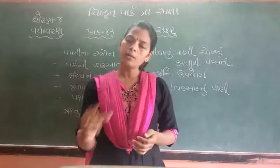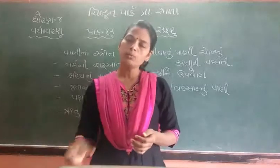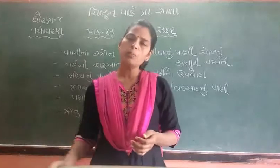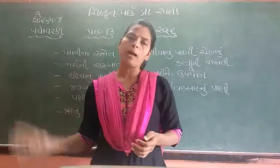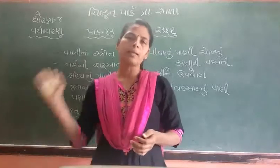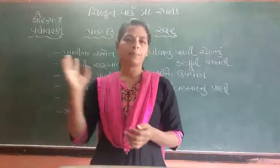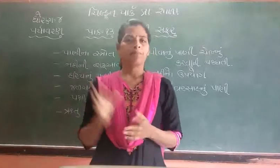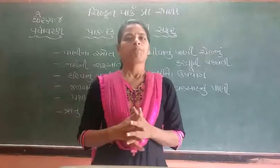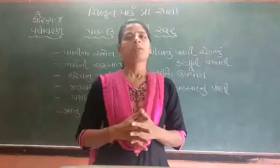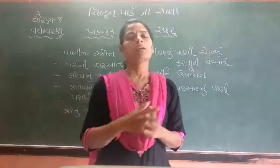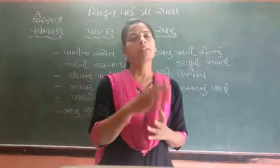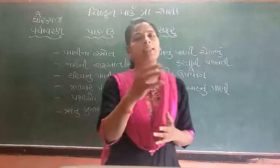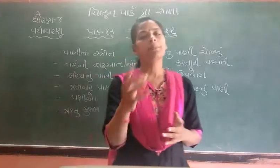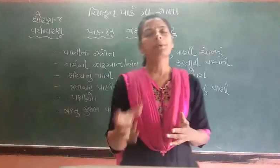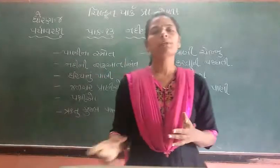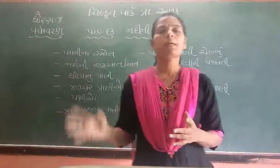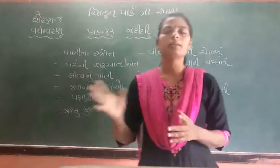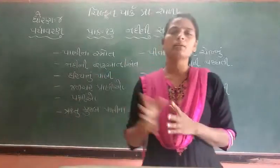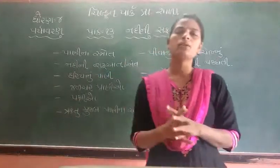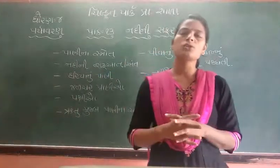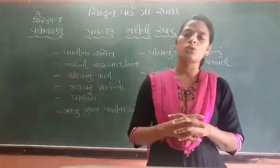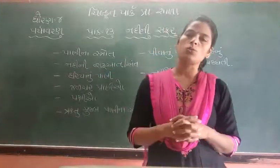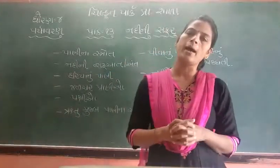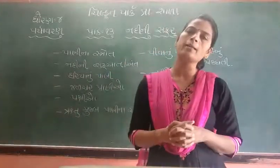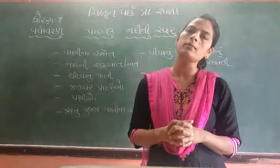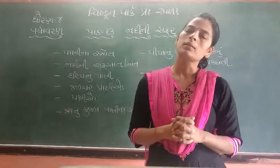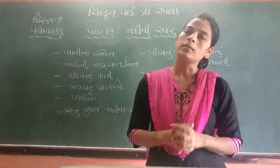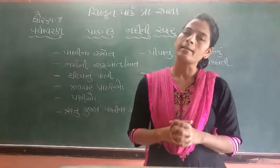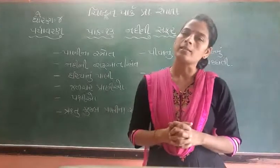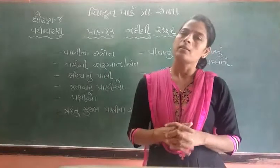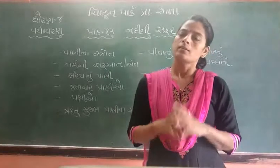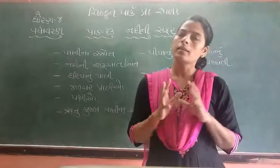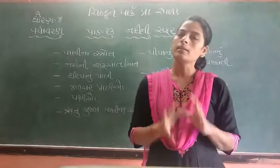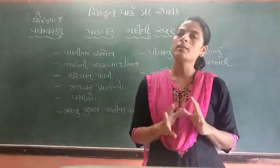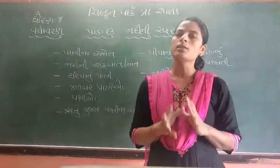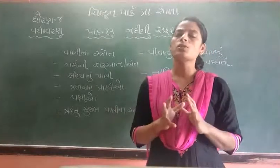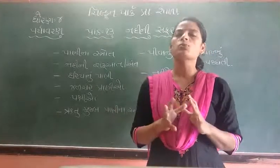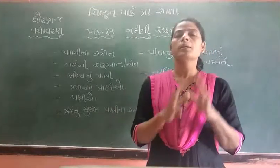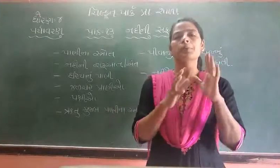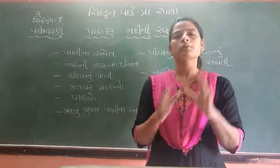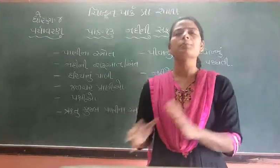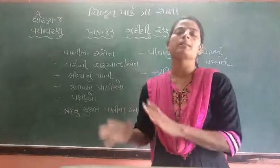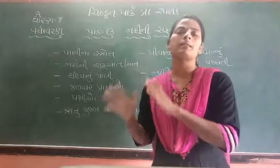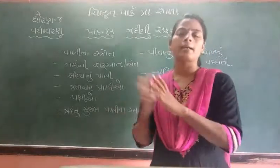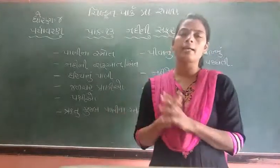બધું પાણી અને ત્યાંથી પર્વતમાંથી નદીની શરૂઆત થાય છે। દરેક નદીની શરૂઆત પર્વતમાંથી થાય, ક્યાંથી